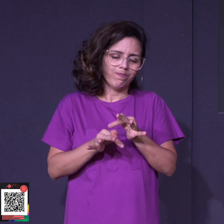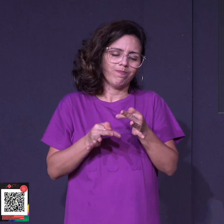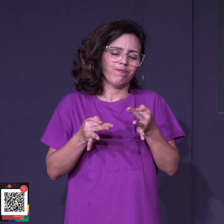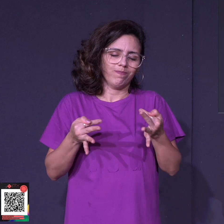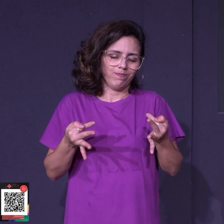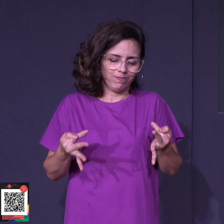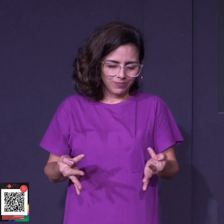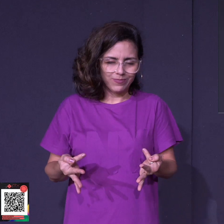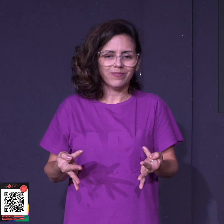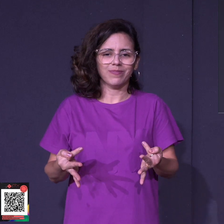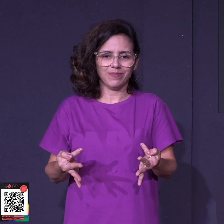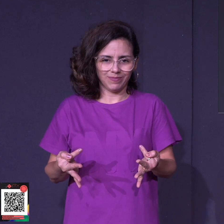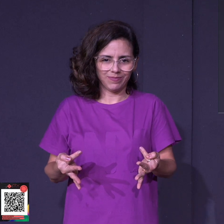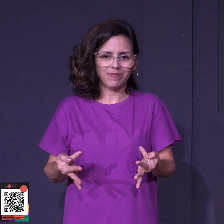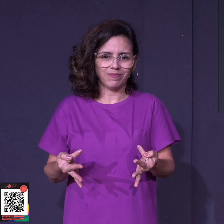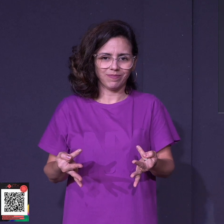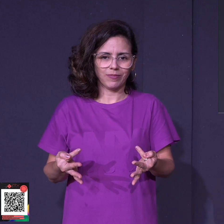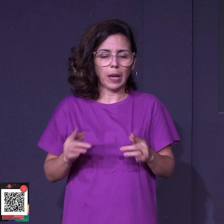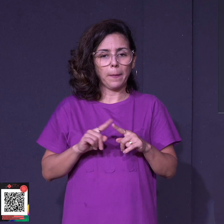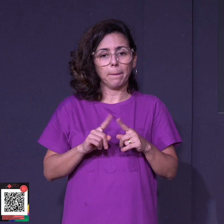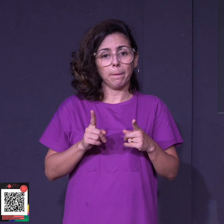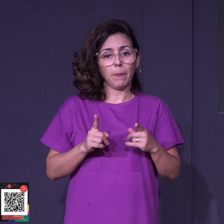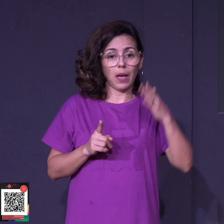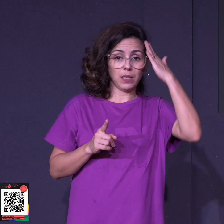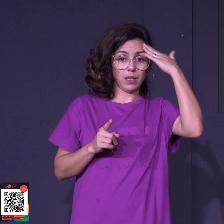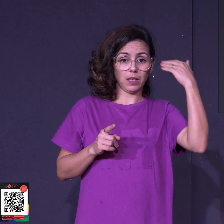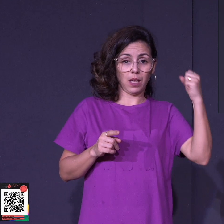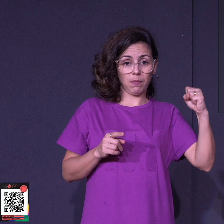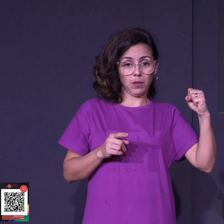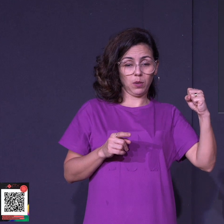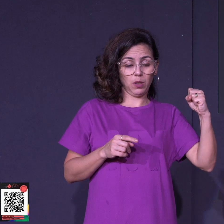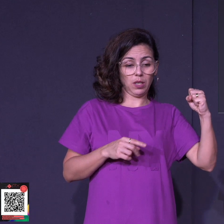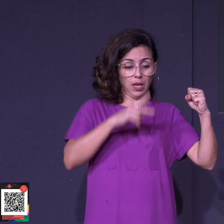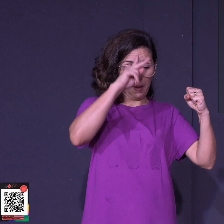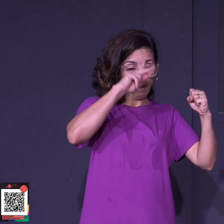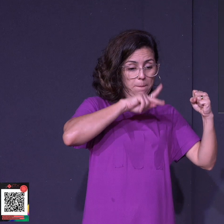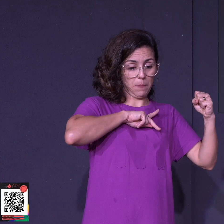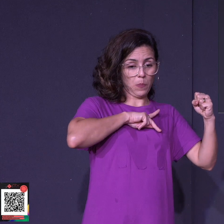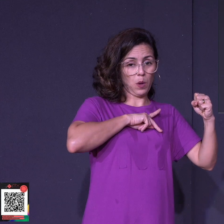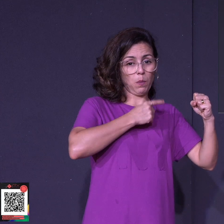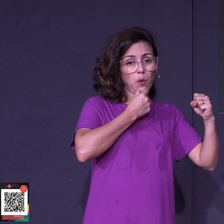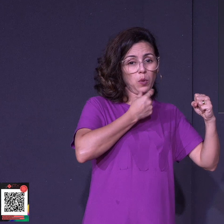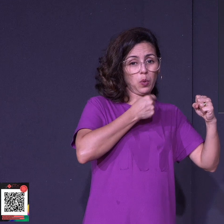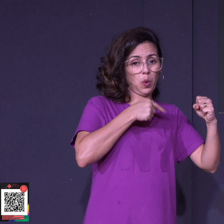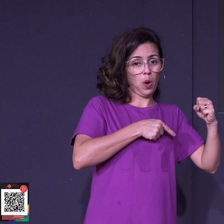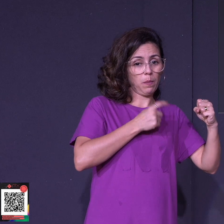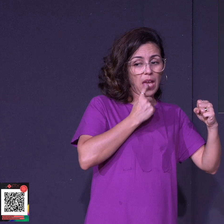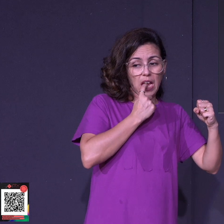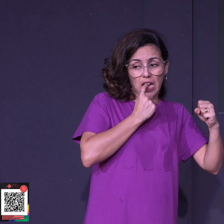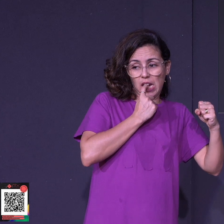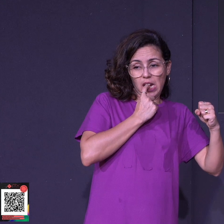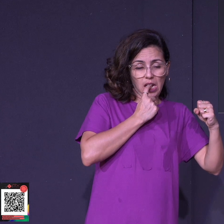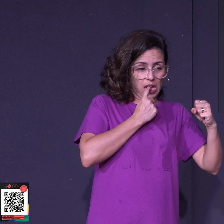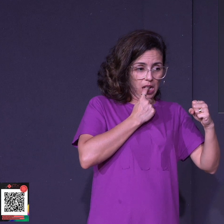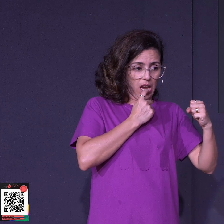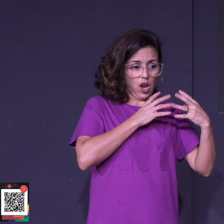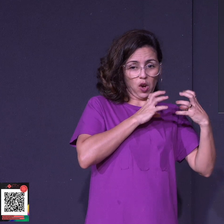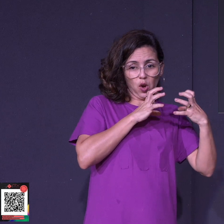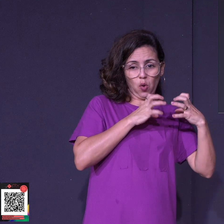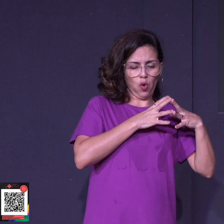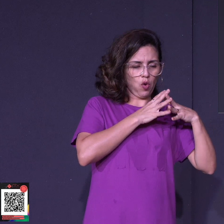A sabedoria terrena traz em seu bojo inveja amarga, ambição egoísta, confusão e